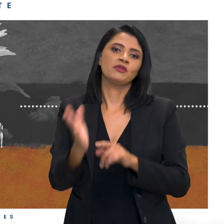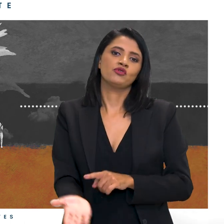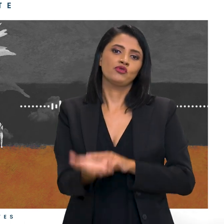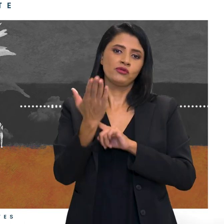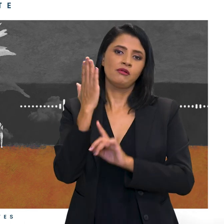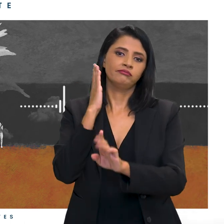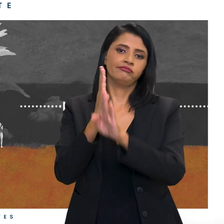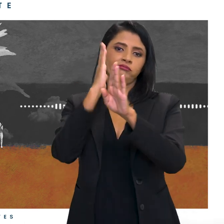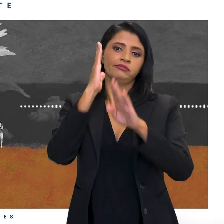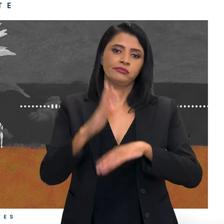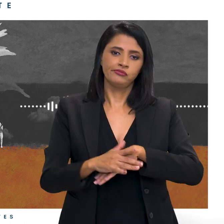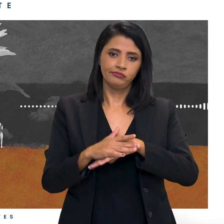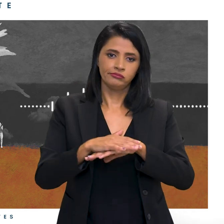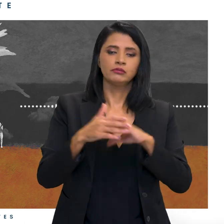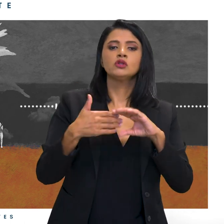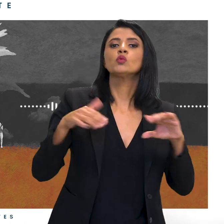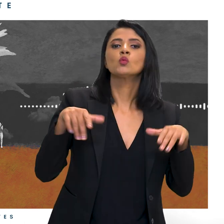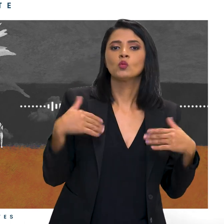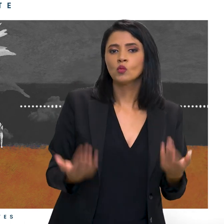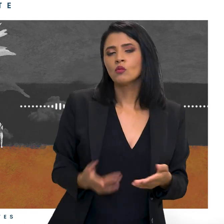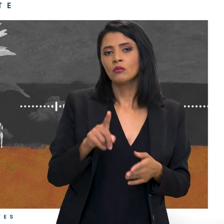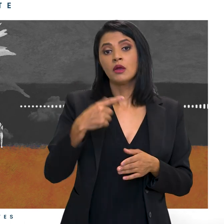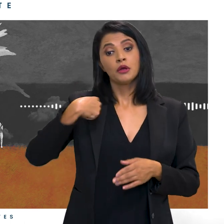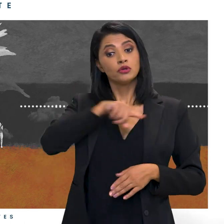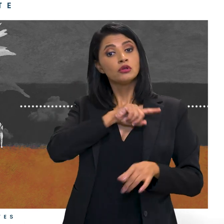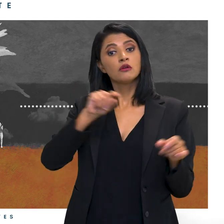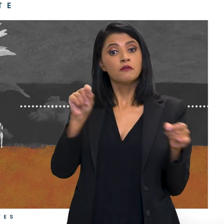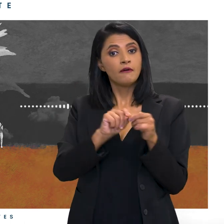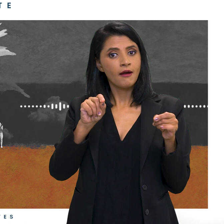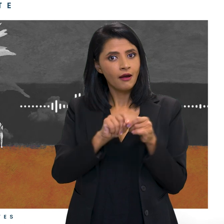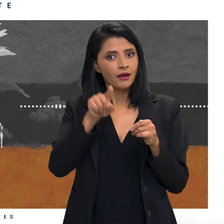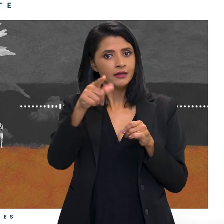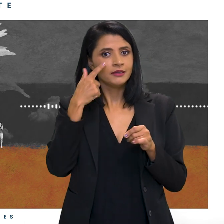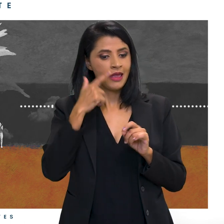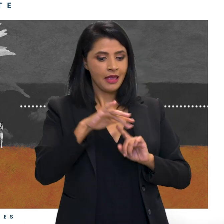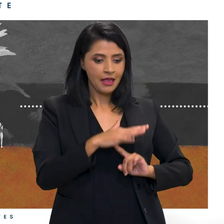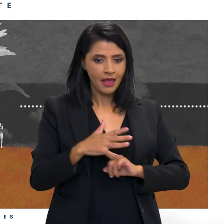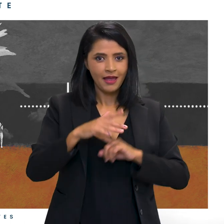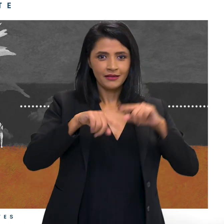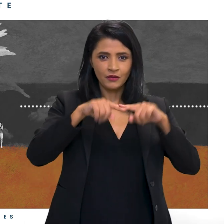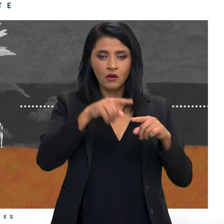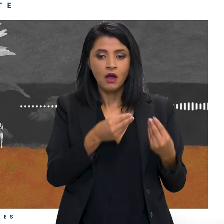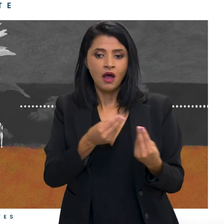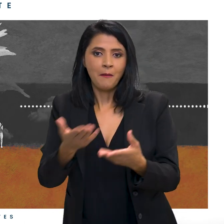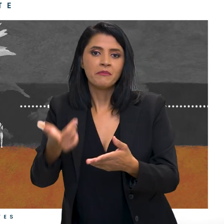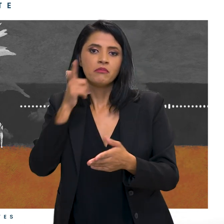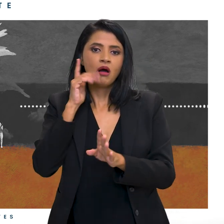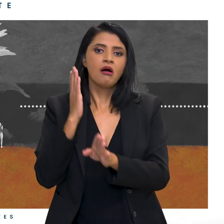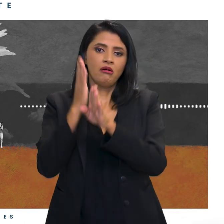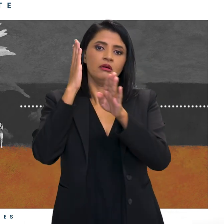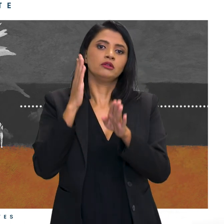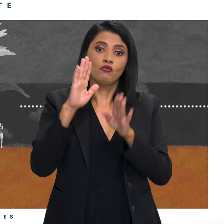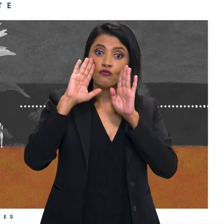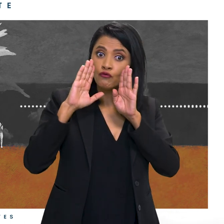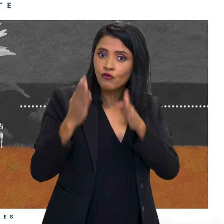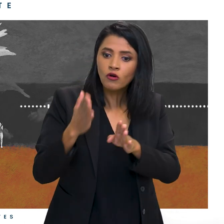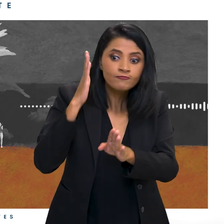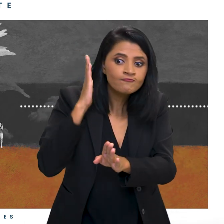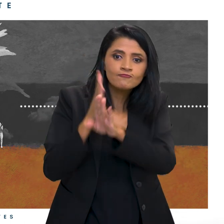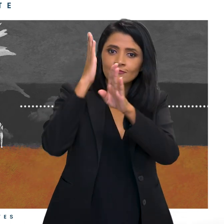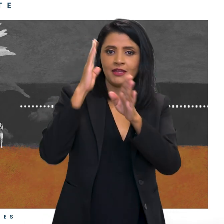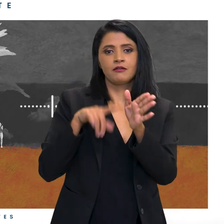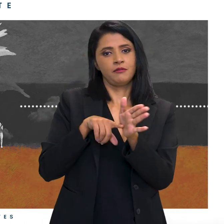diagnóstico. O que a gente está fazendo é um movimento de colocar equipamentos nesses serviços para diagnóstico. Então, o foco